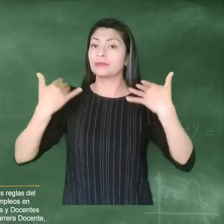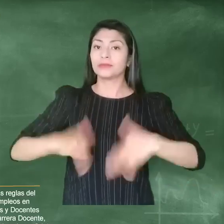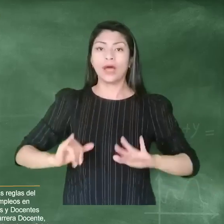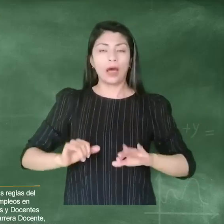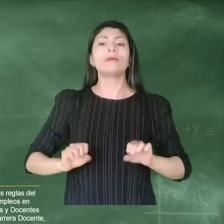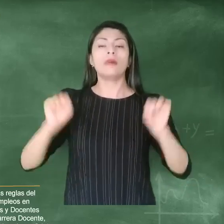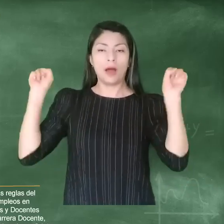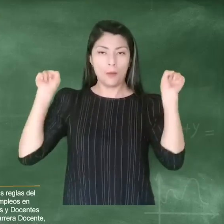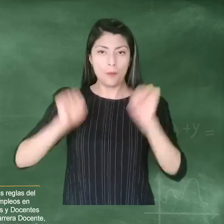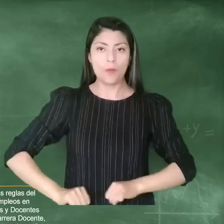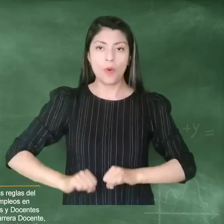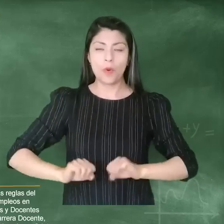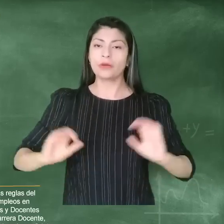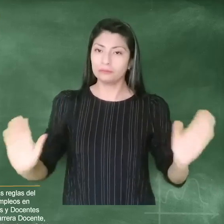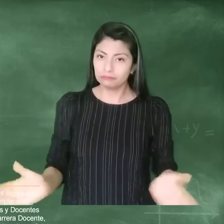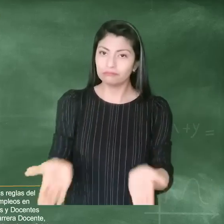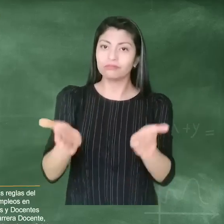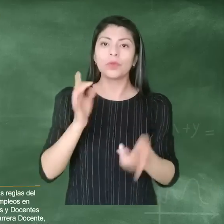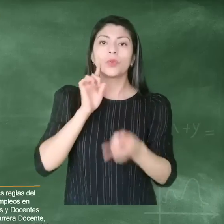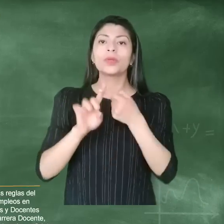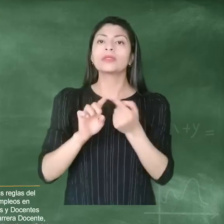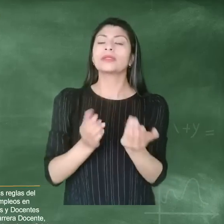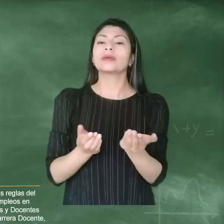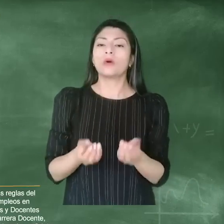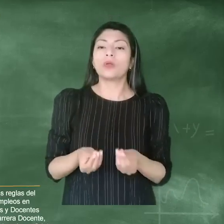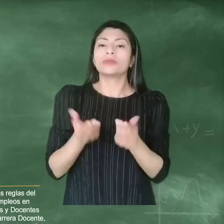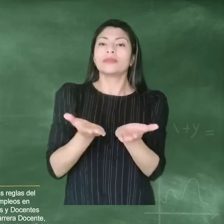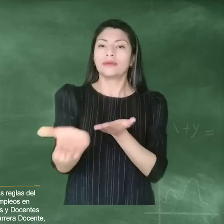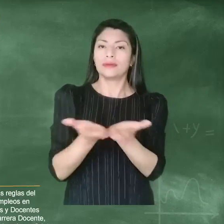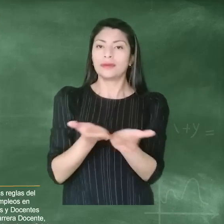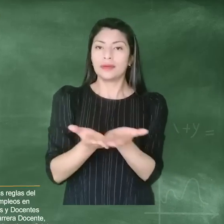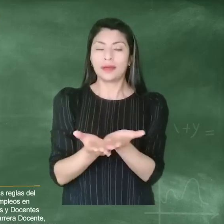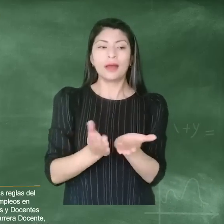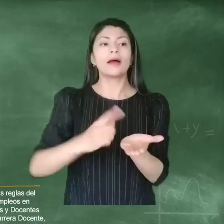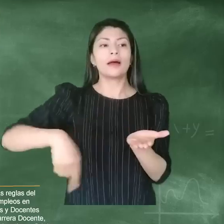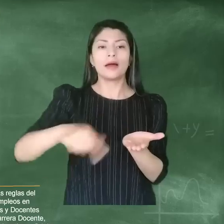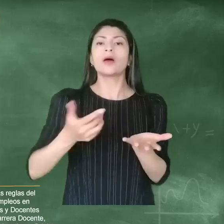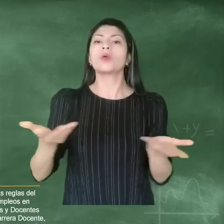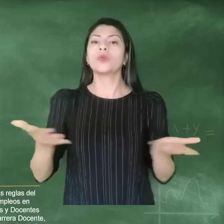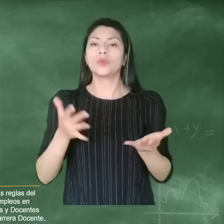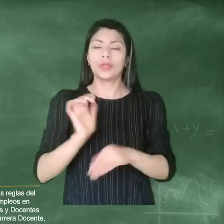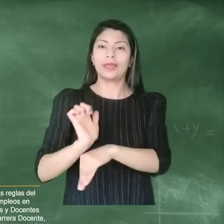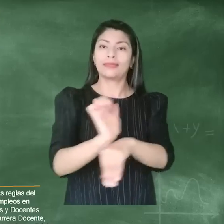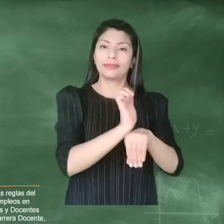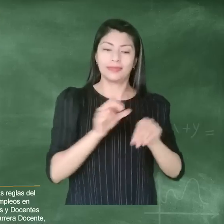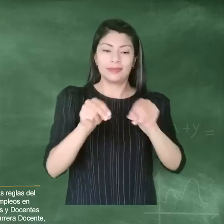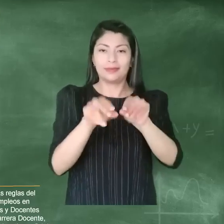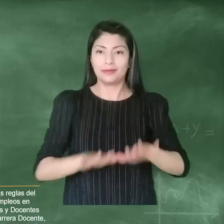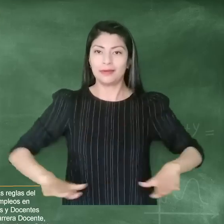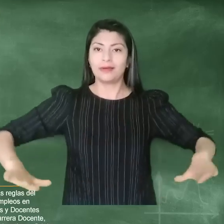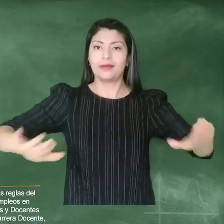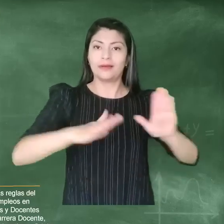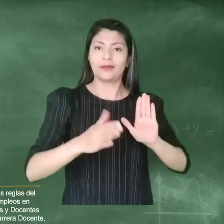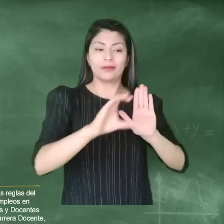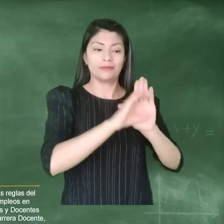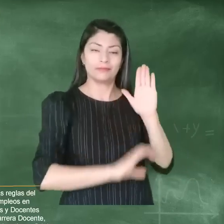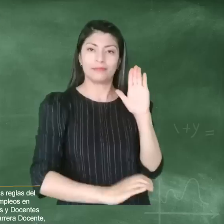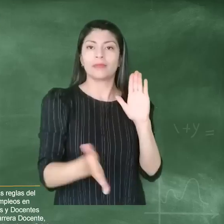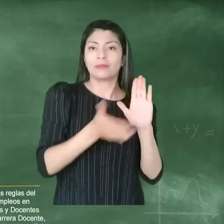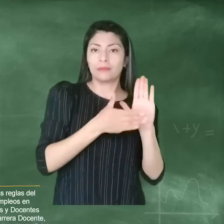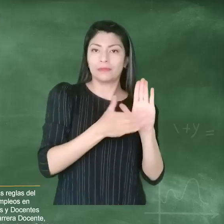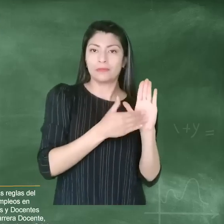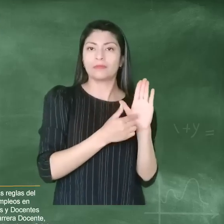pertenecientes al Sistema Especial Carrera Docente, que prestan su servicio a población mayoritaria ubicados en la entidad